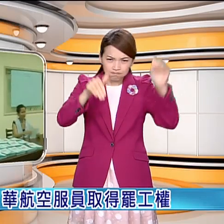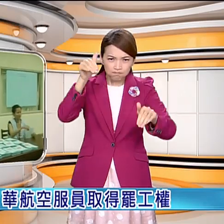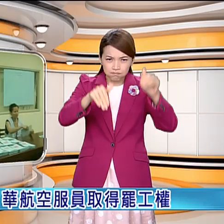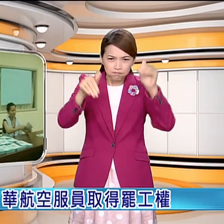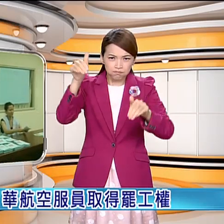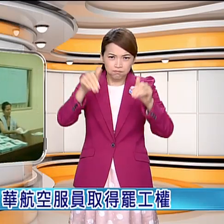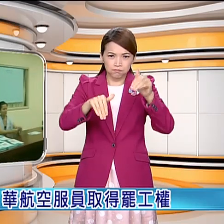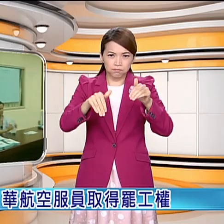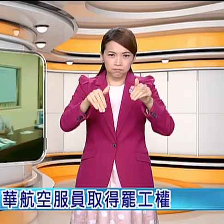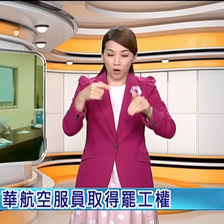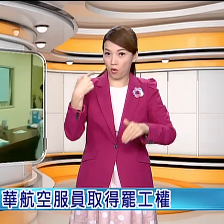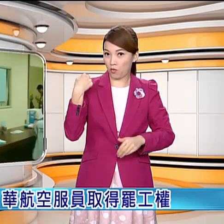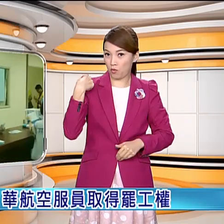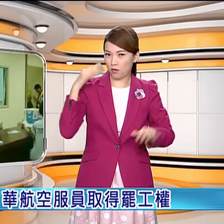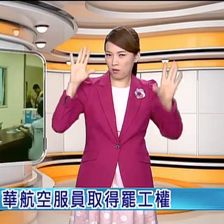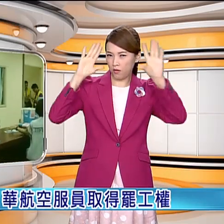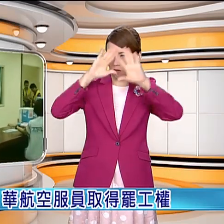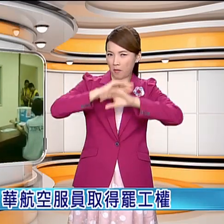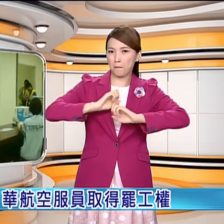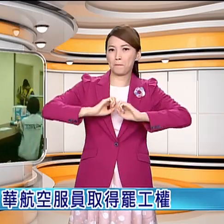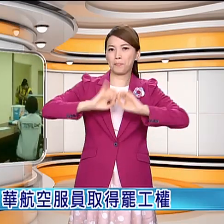果在昨天深夜出炉。